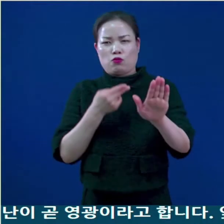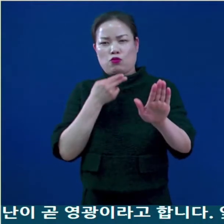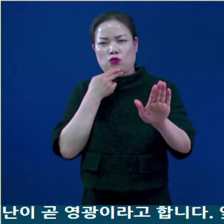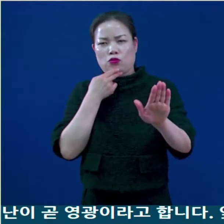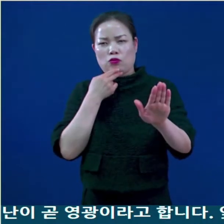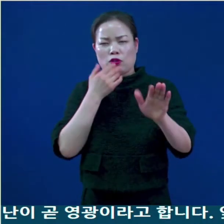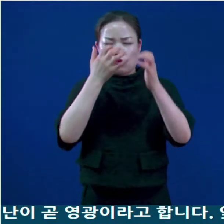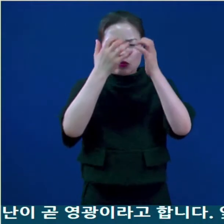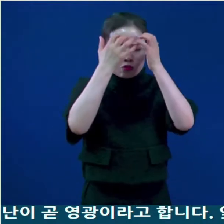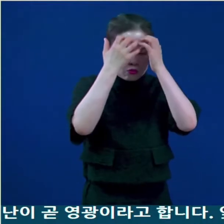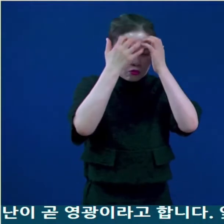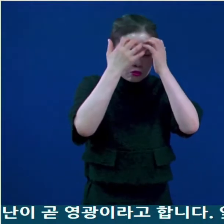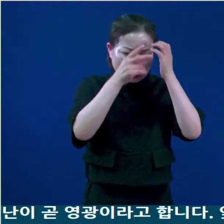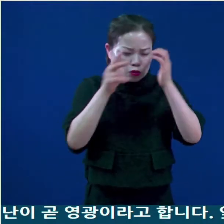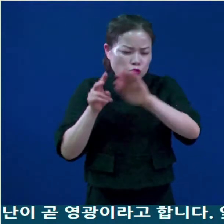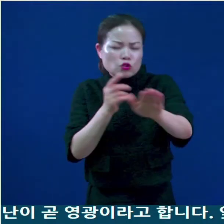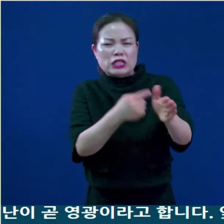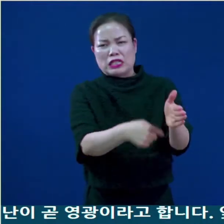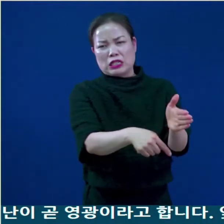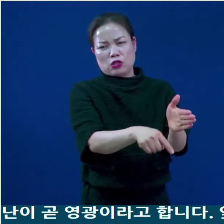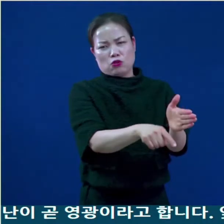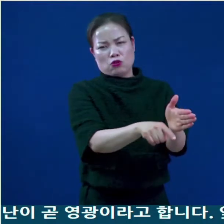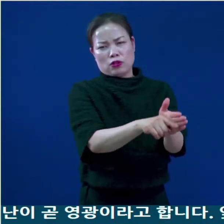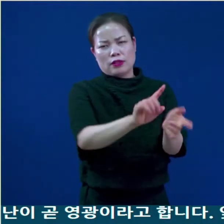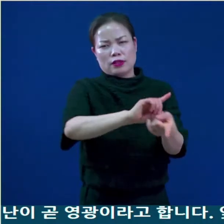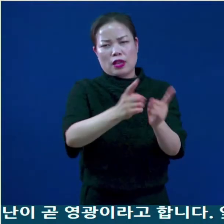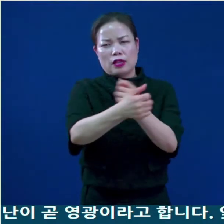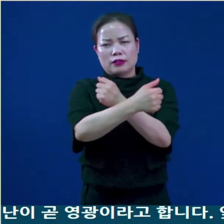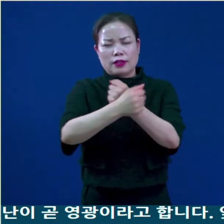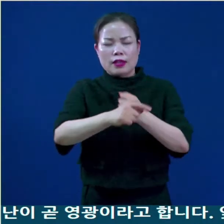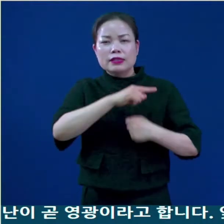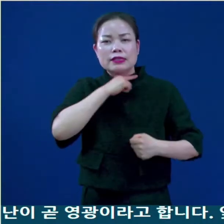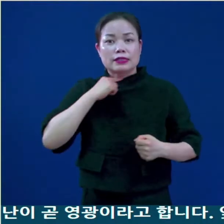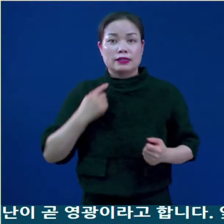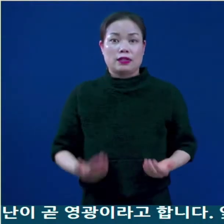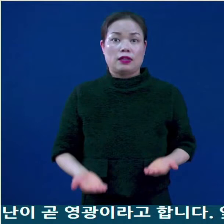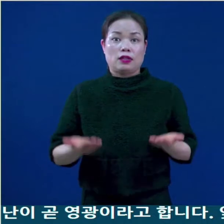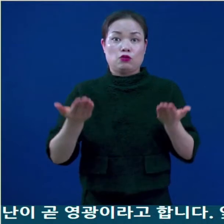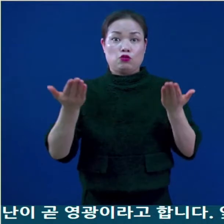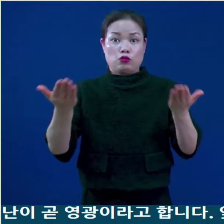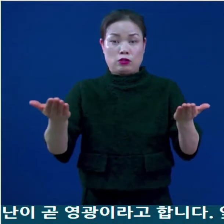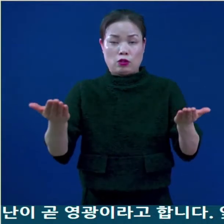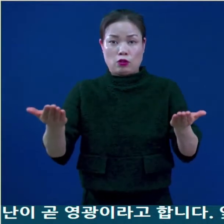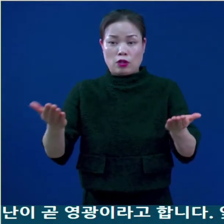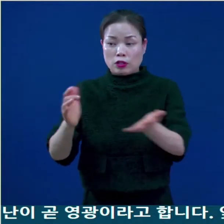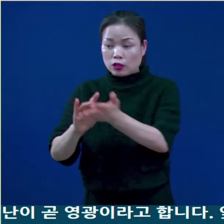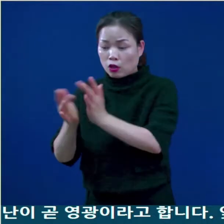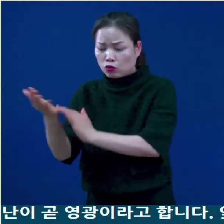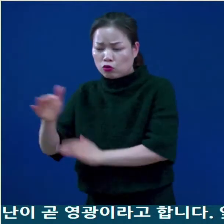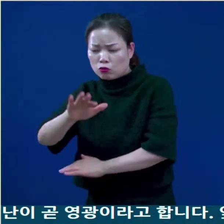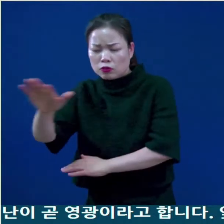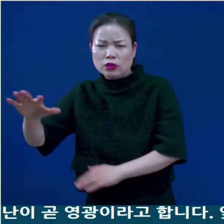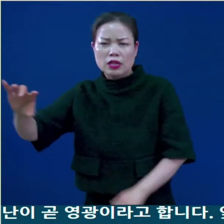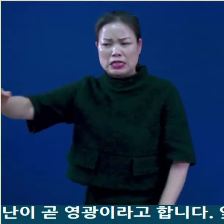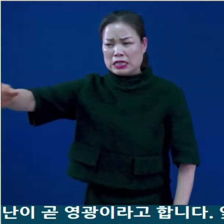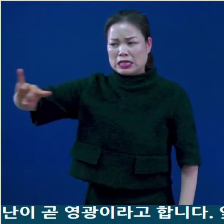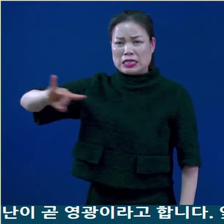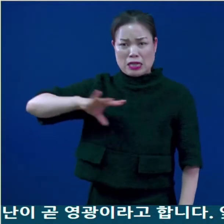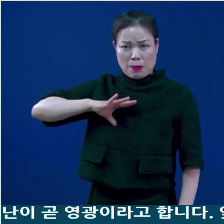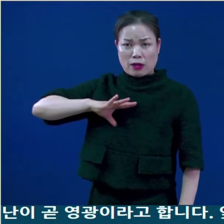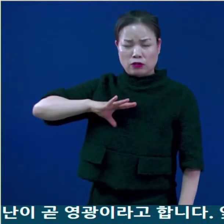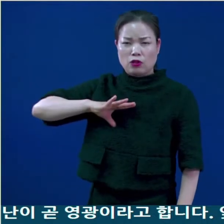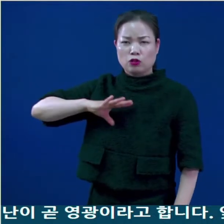순환은 예수님이 우리를 위해서 대속적으로 희생하신 거예요. 예수님이 우리를 위해 일방적으로